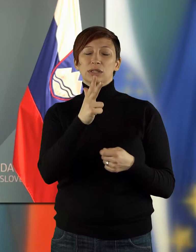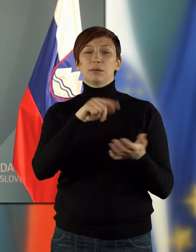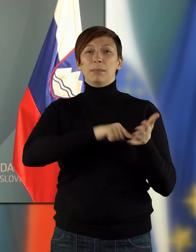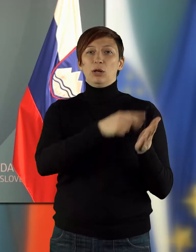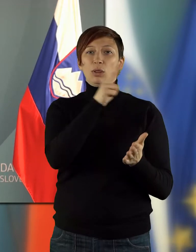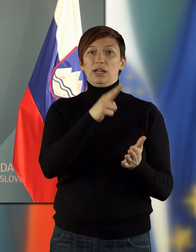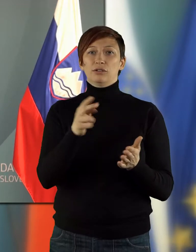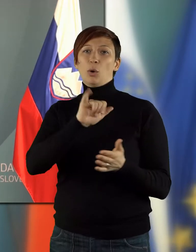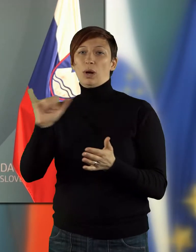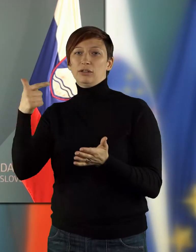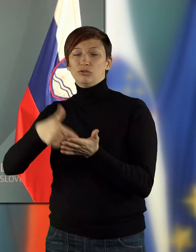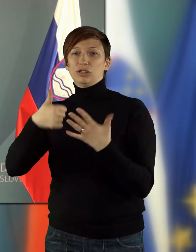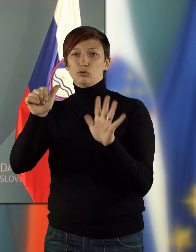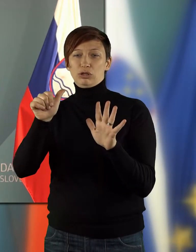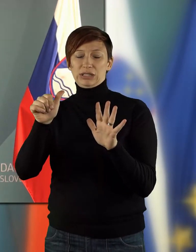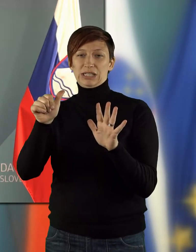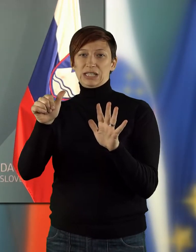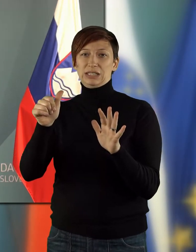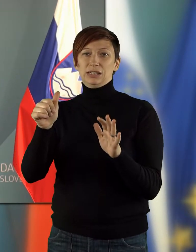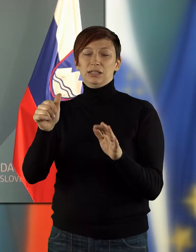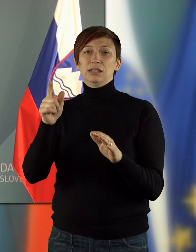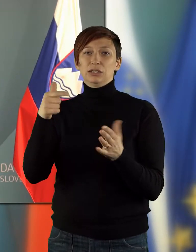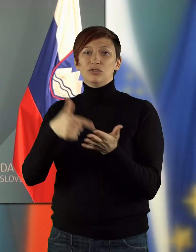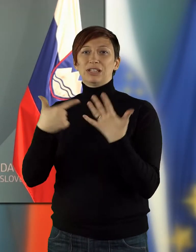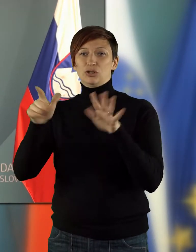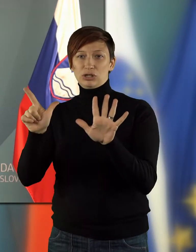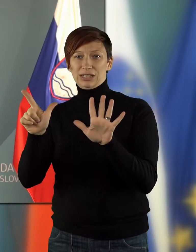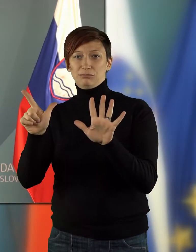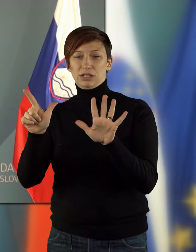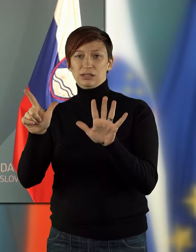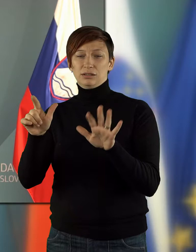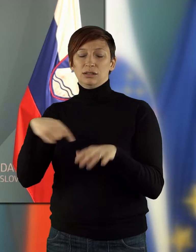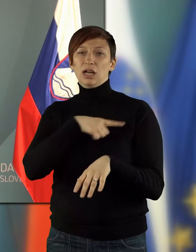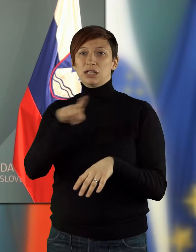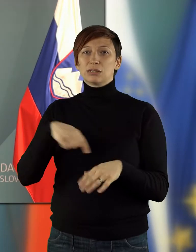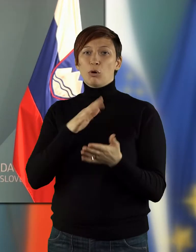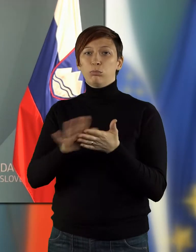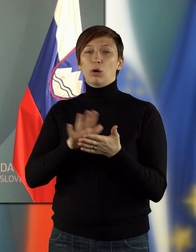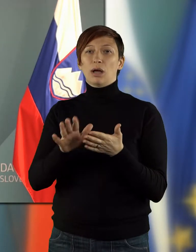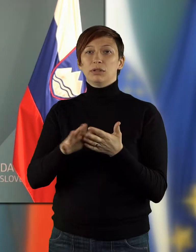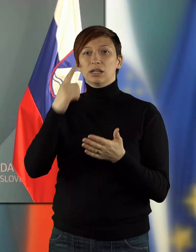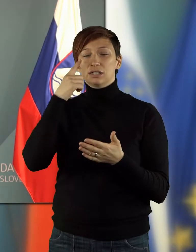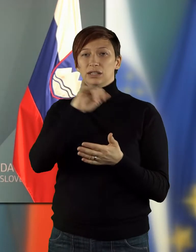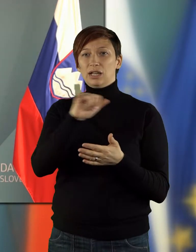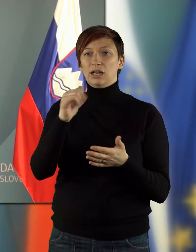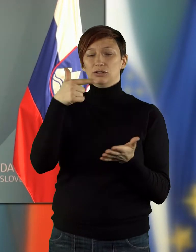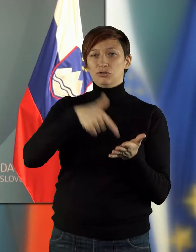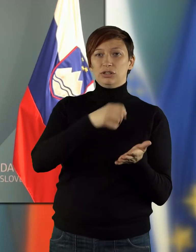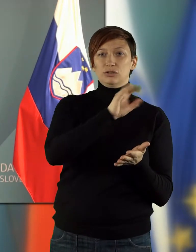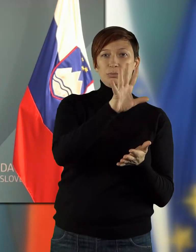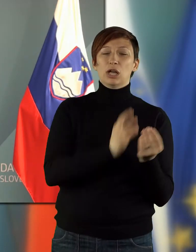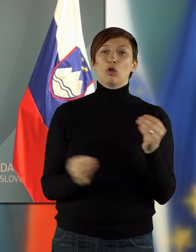200,8 milijona evrov. V letu 2016 in 2017 smo porabili glede na